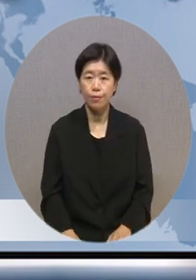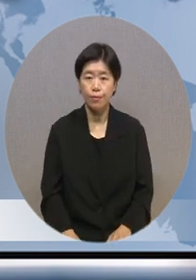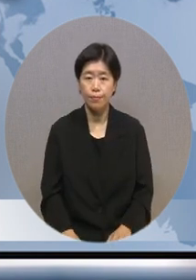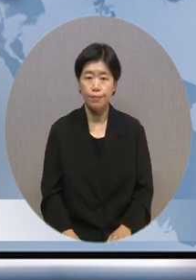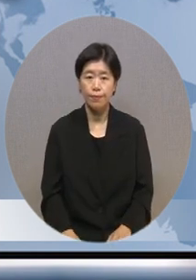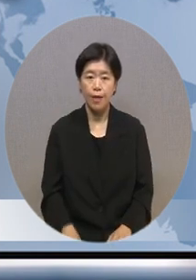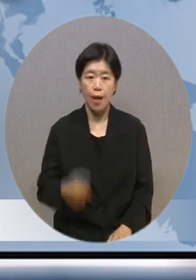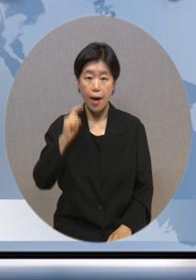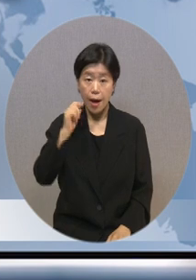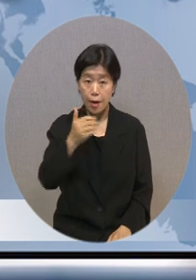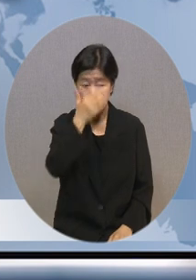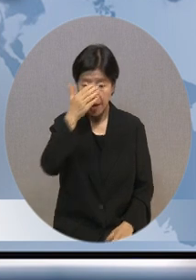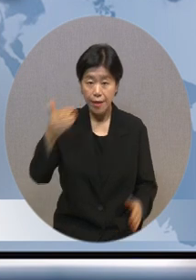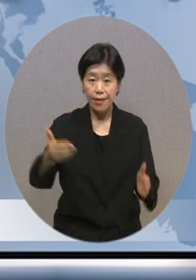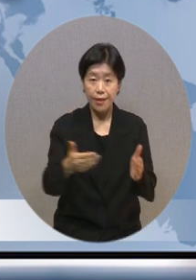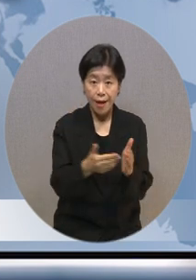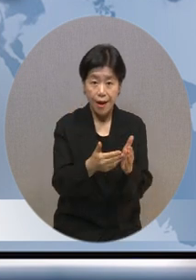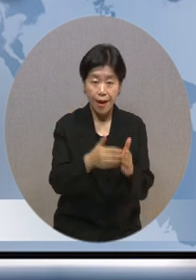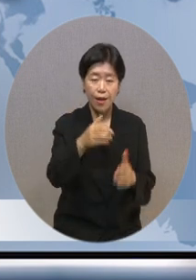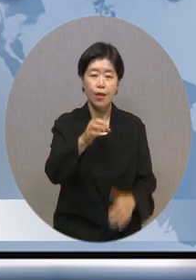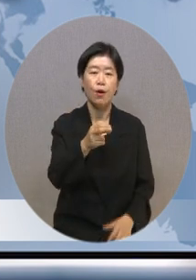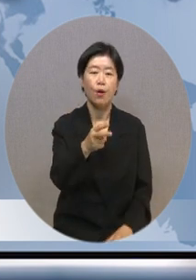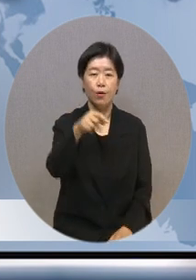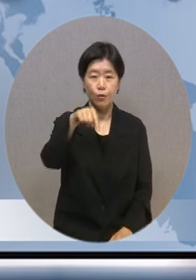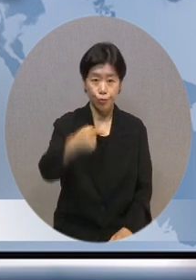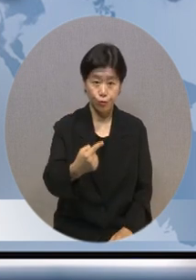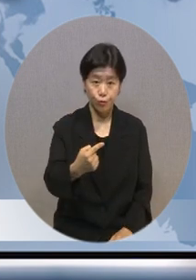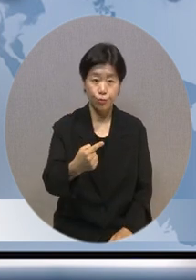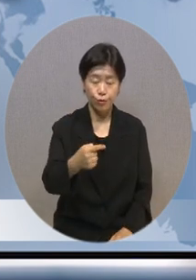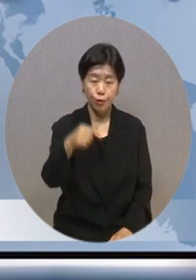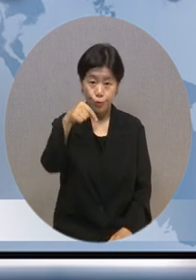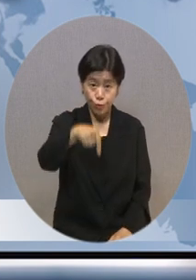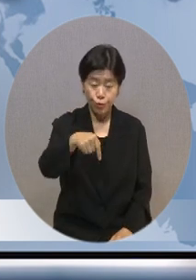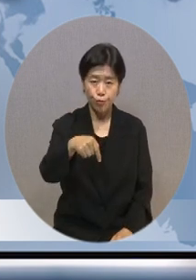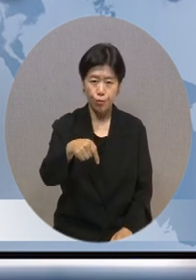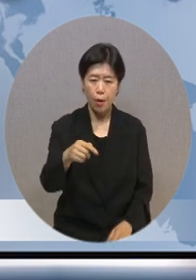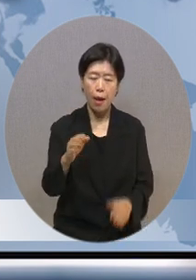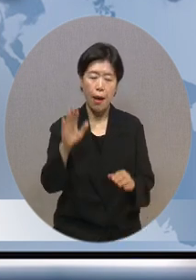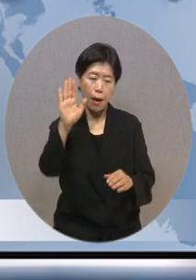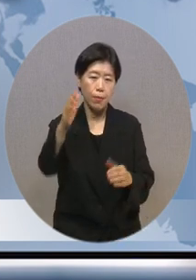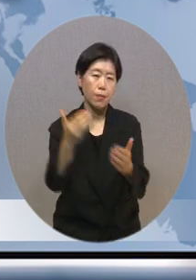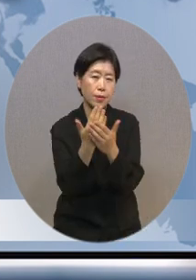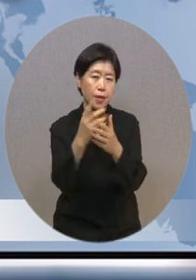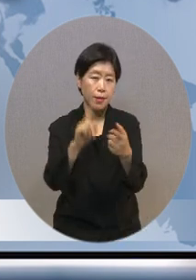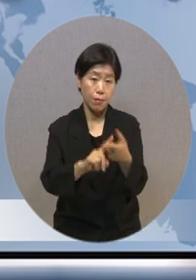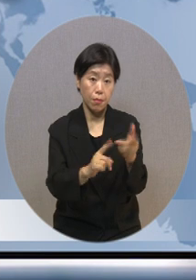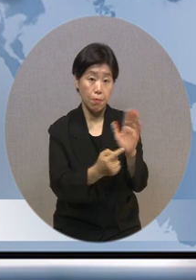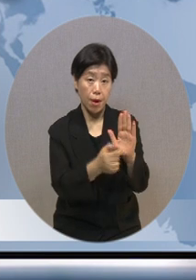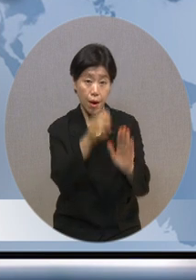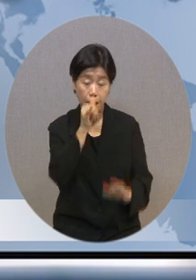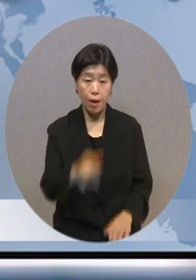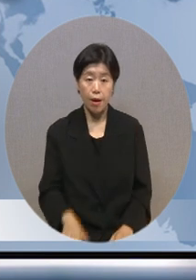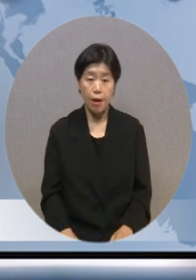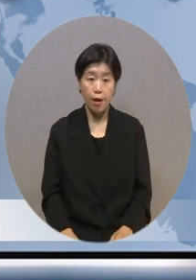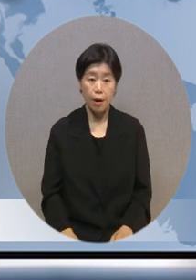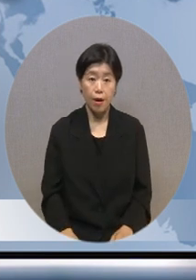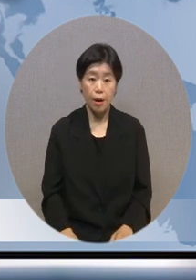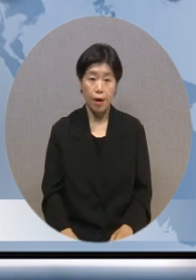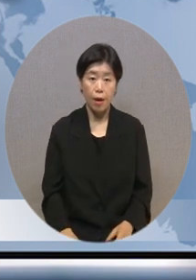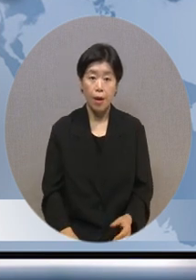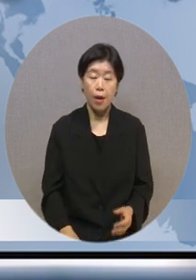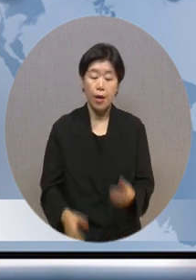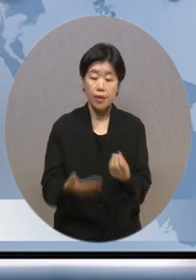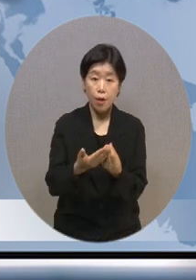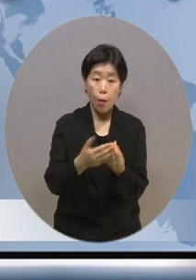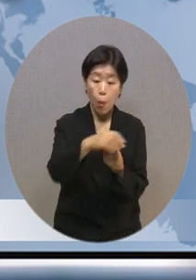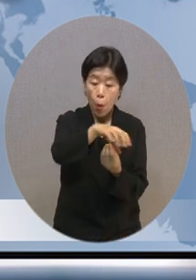여수시의 발전을 위한 여수만 르네상스 미래 비전을 선포했습니다. 여수반도를 둘러싼 5개만의 개발